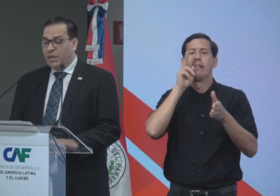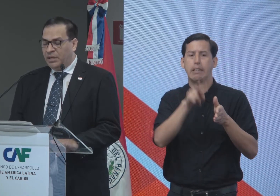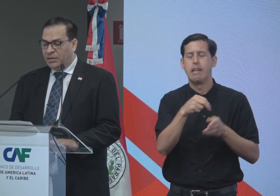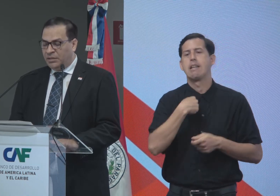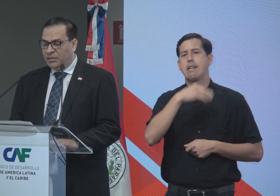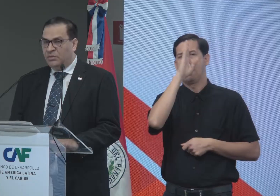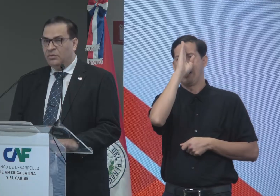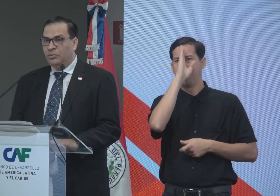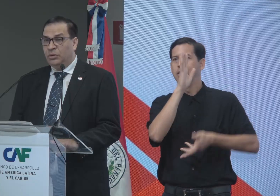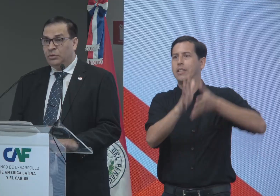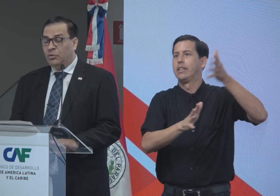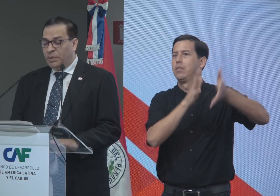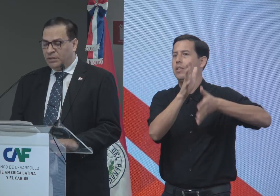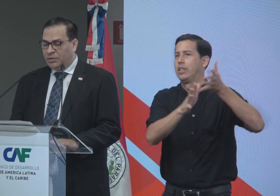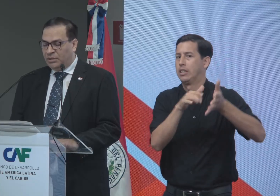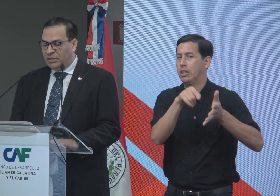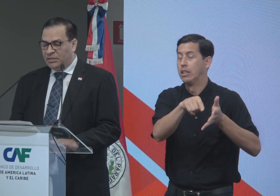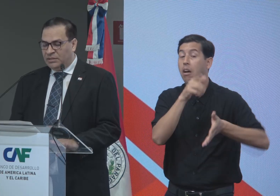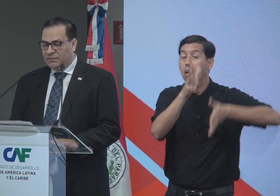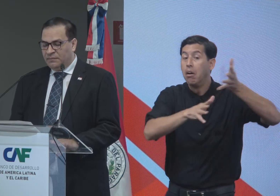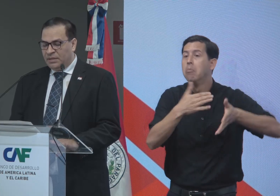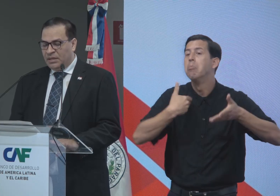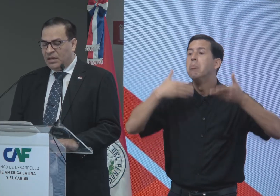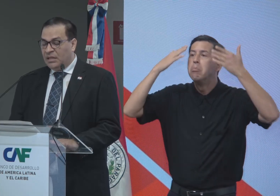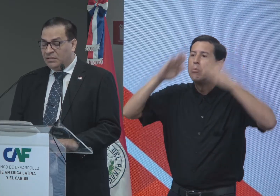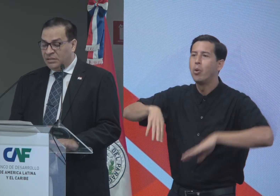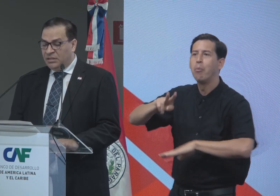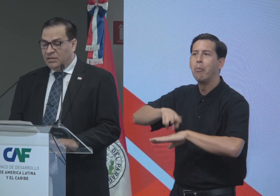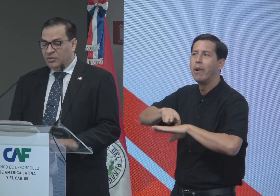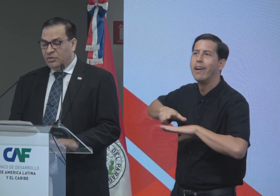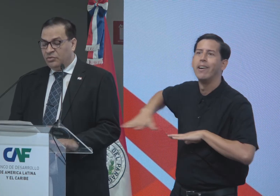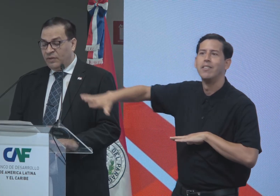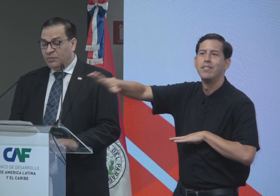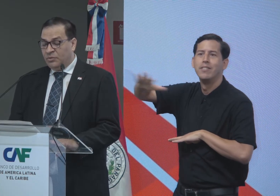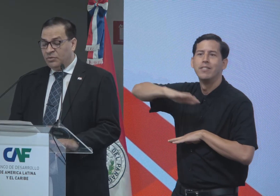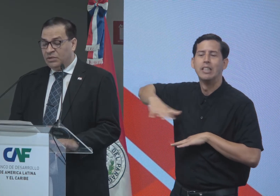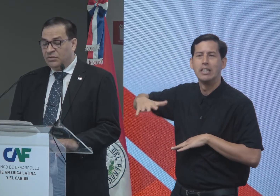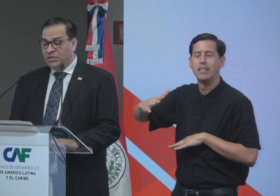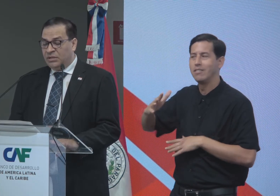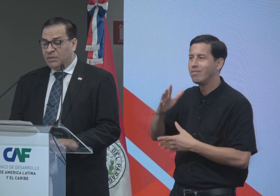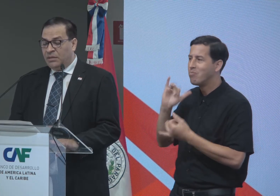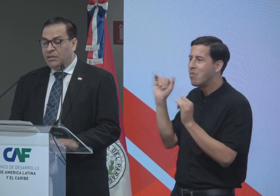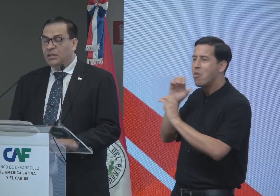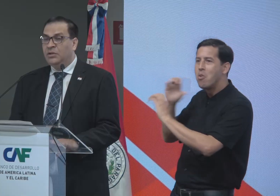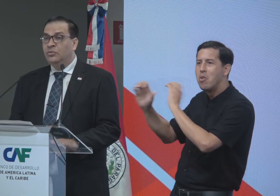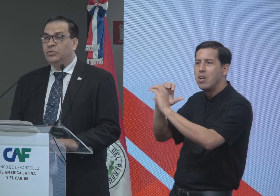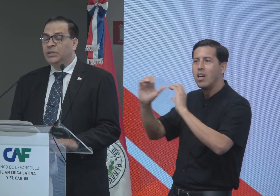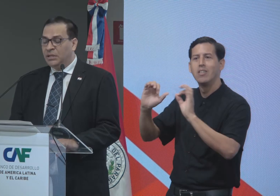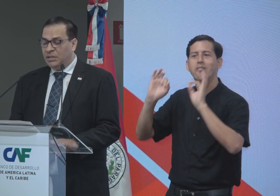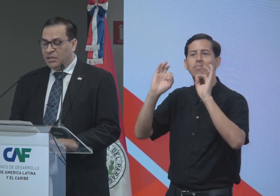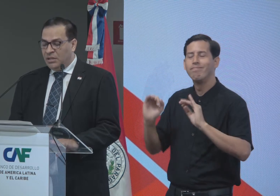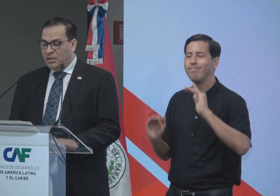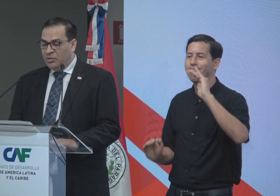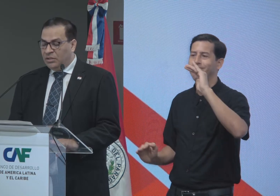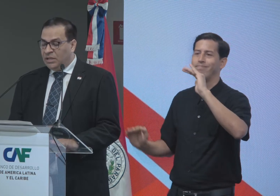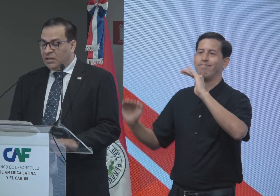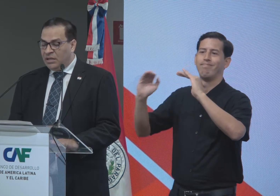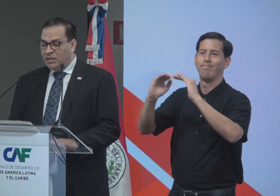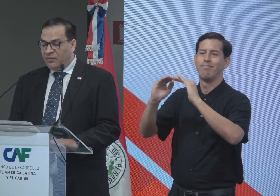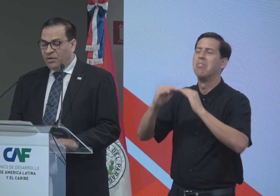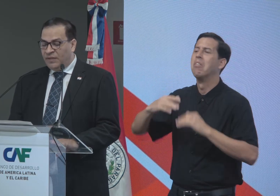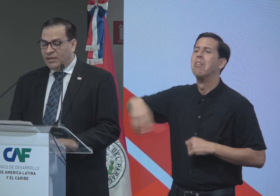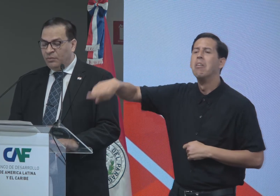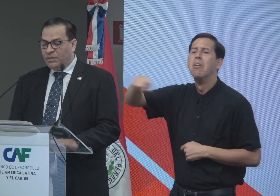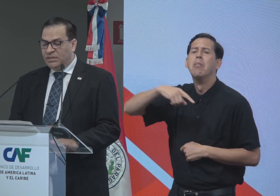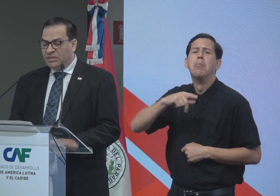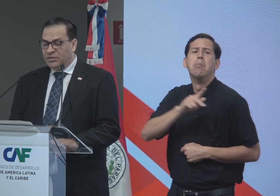propia gente, con nuestros compatriotas. Así construiremos una sociedad más digna y justa, donde nadie quede